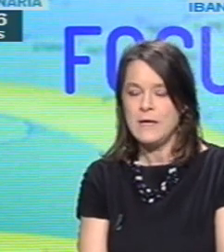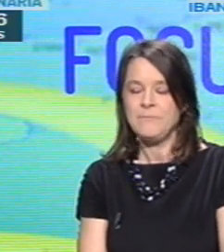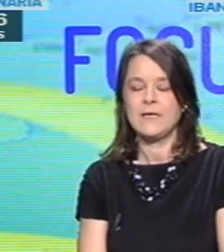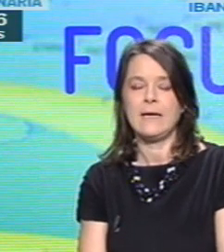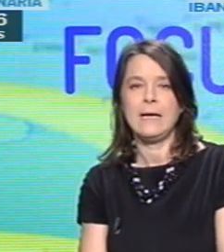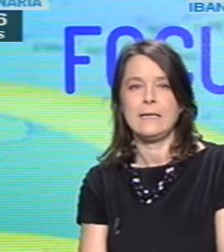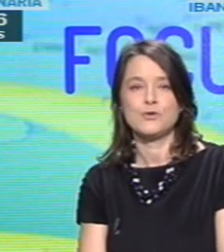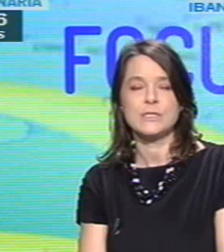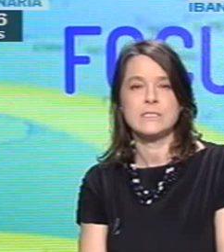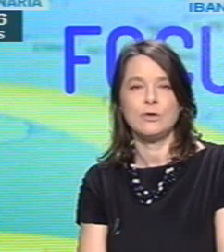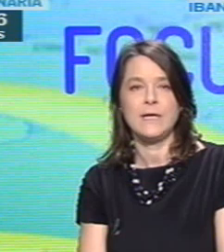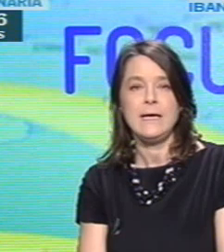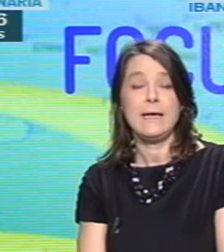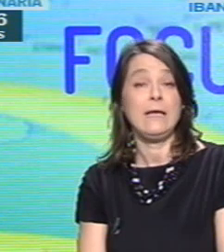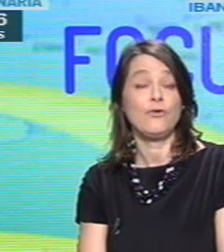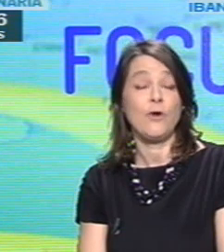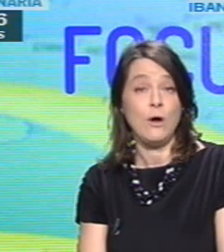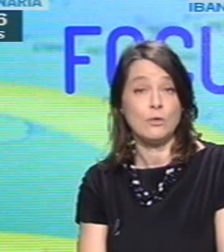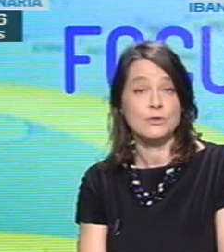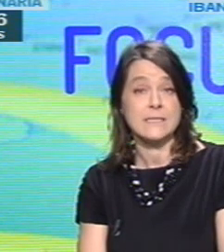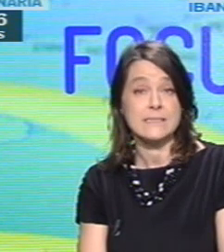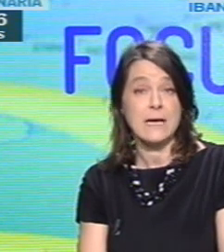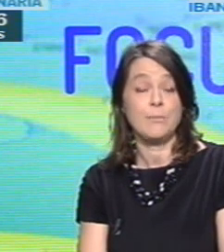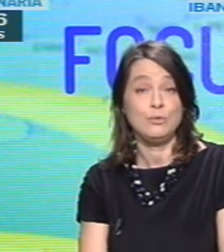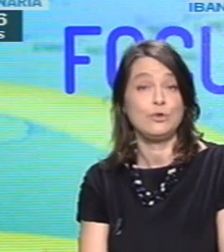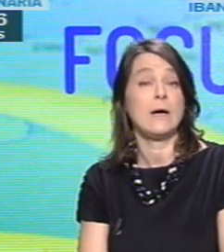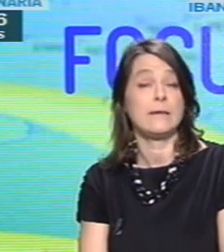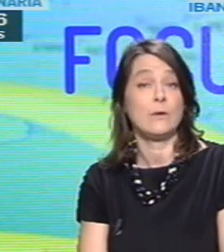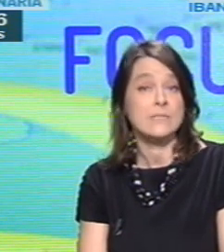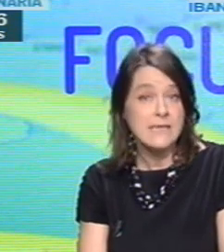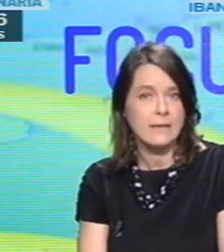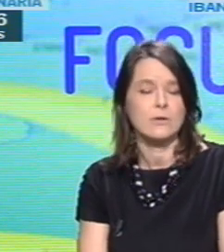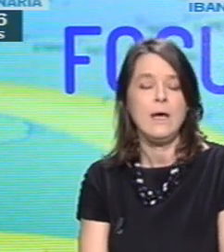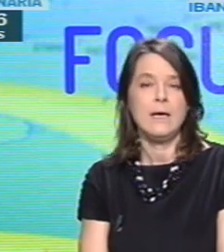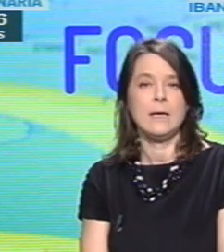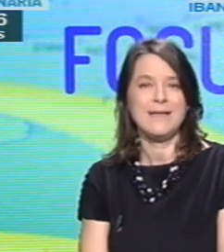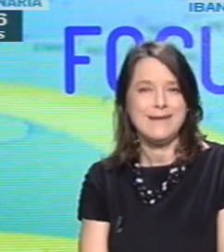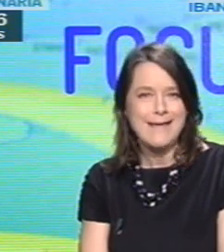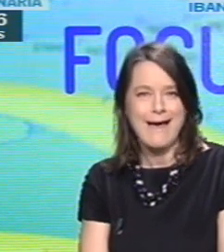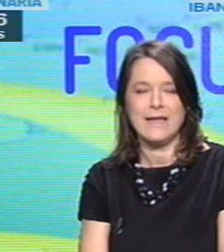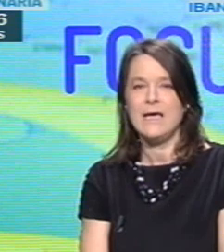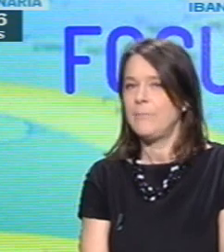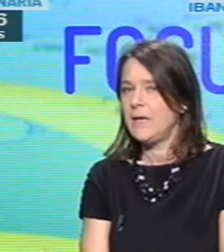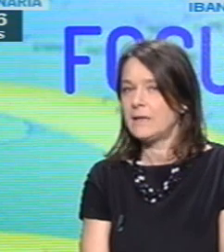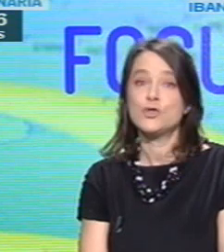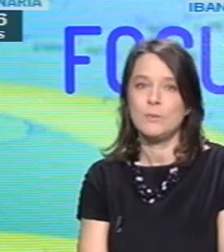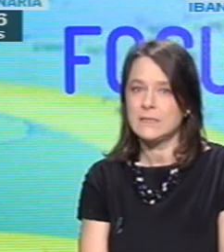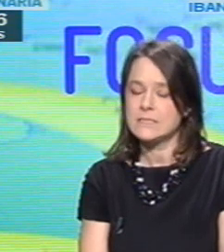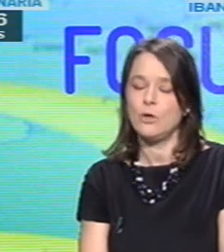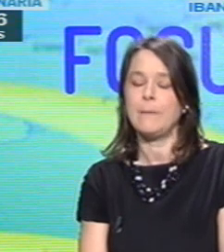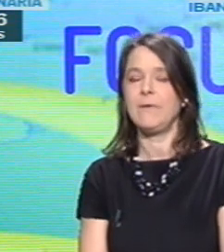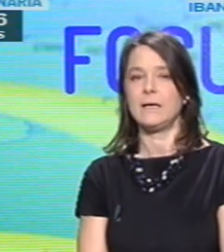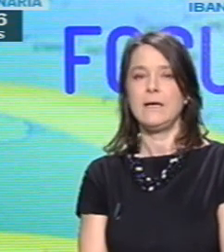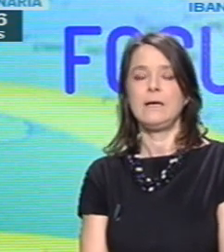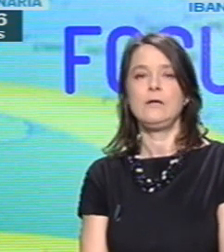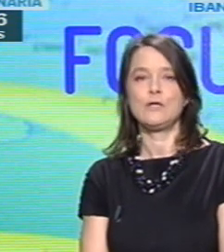giorno all'associazione Helios Onlus, che sta appunto acquistando materiale per